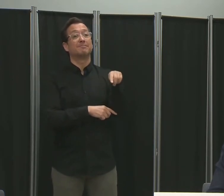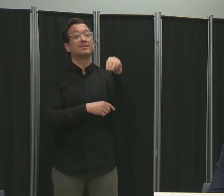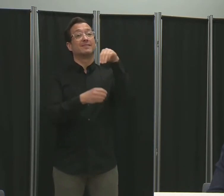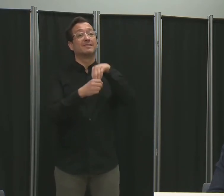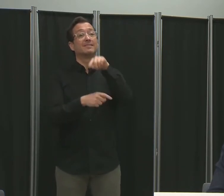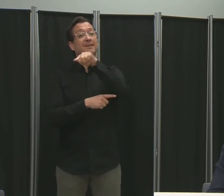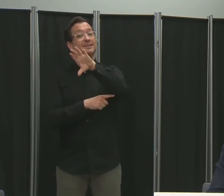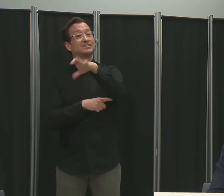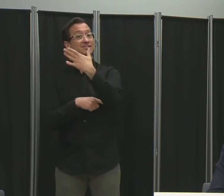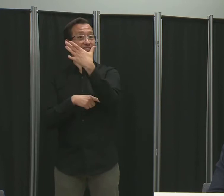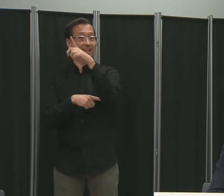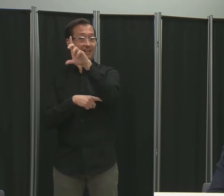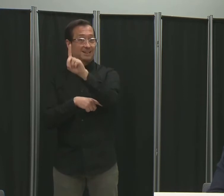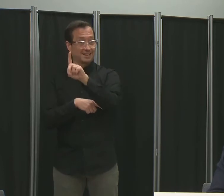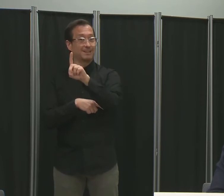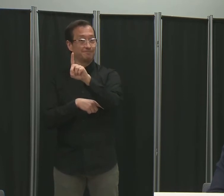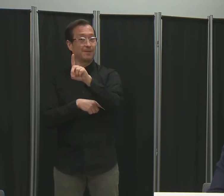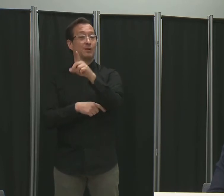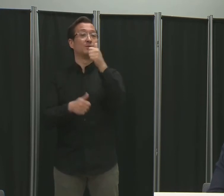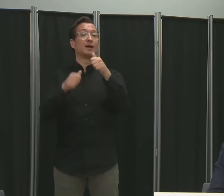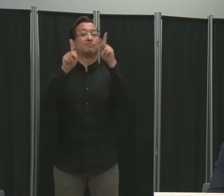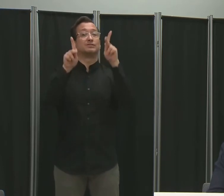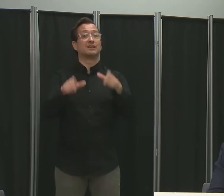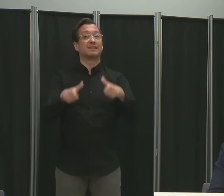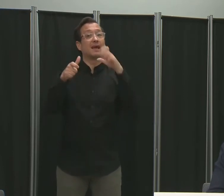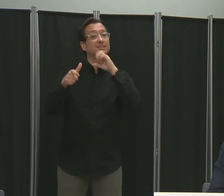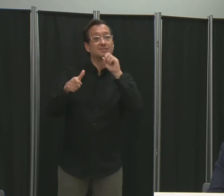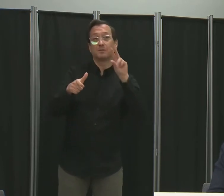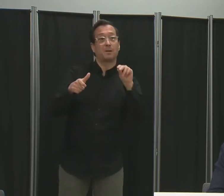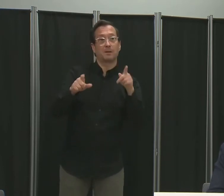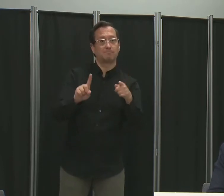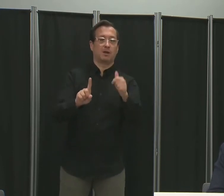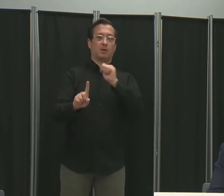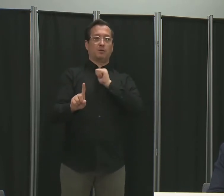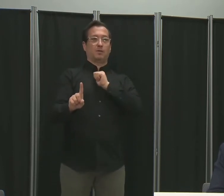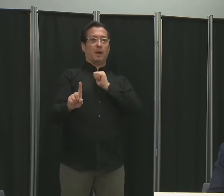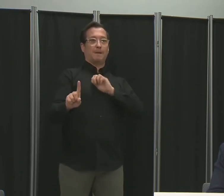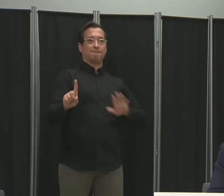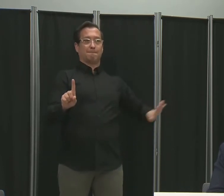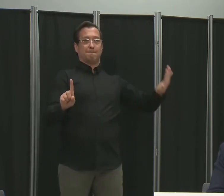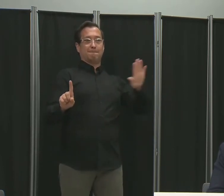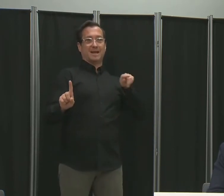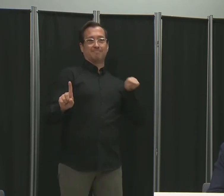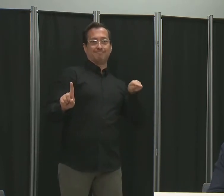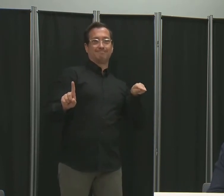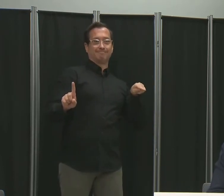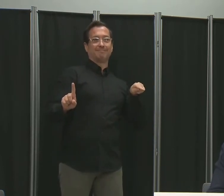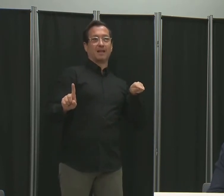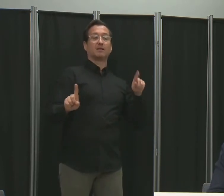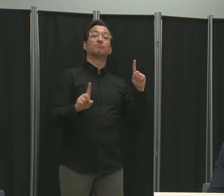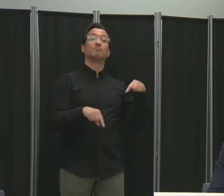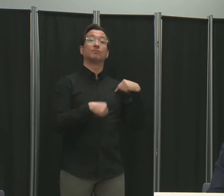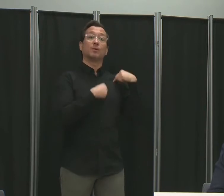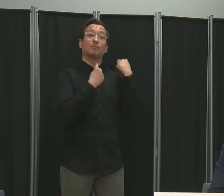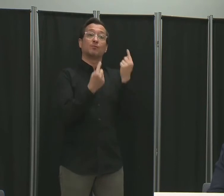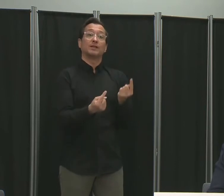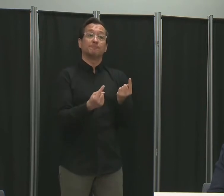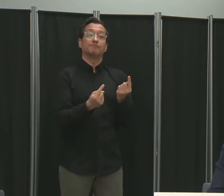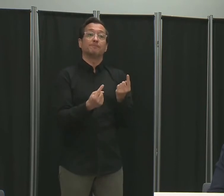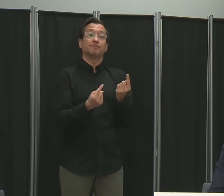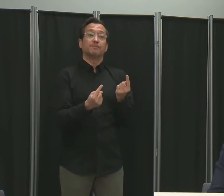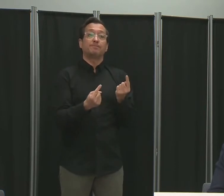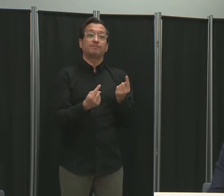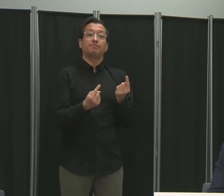résidences de personnes âgées donc au cours des derniers mois dernières semaines nous allons beaucoup c'est tout à fait normal